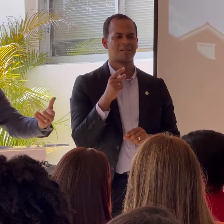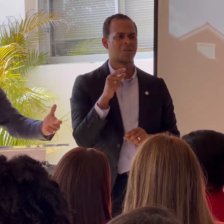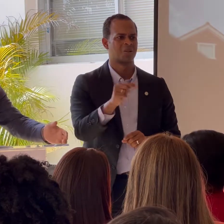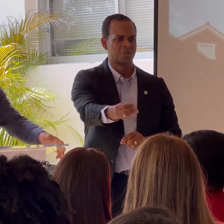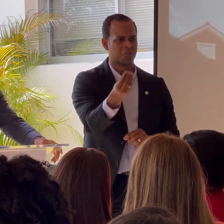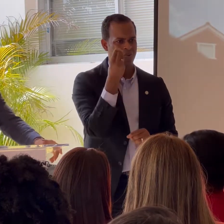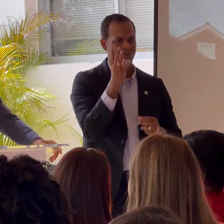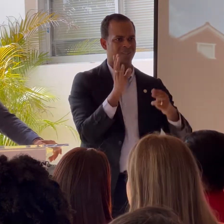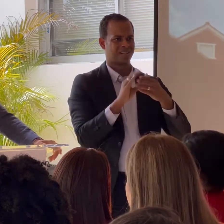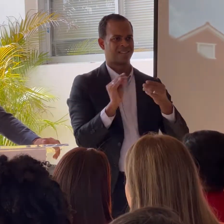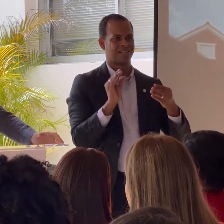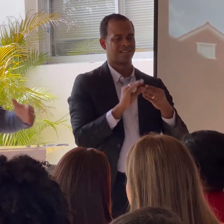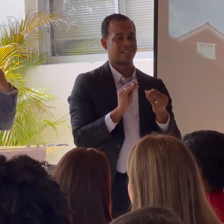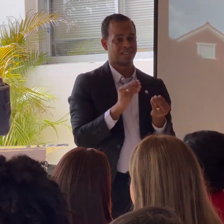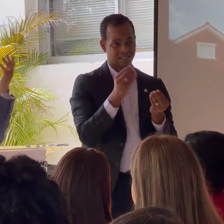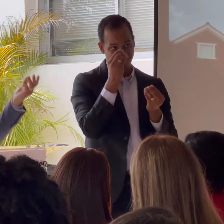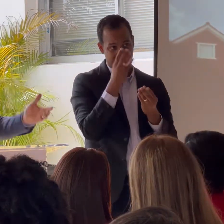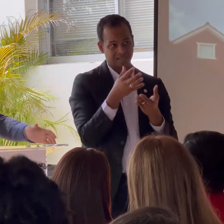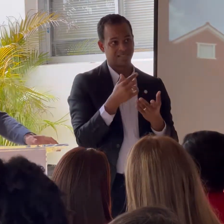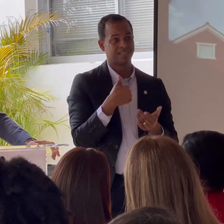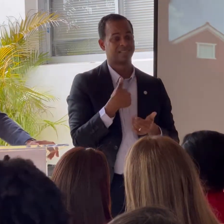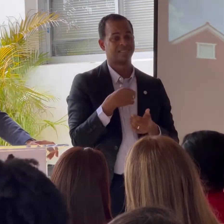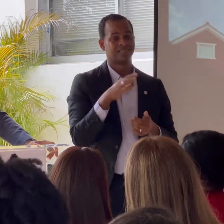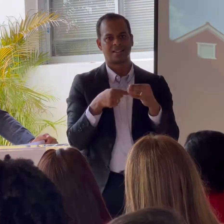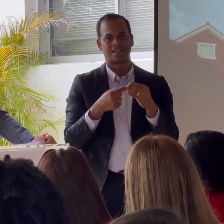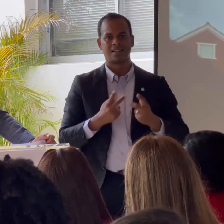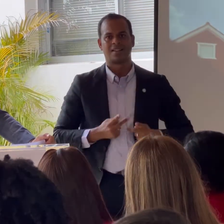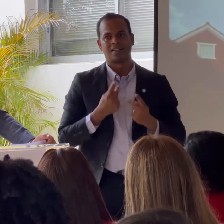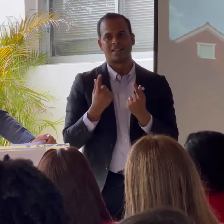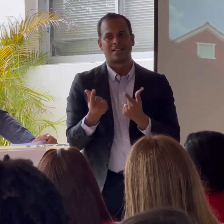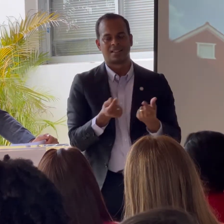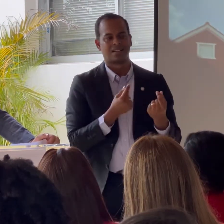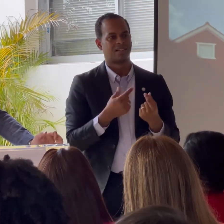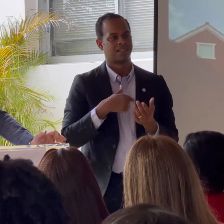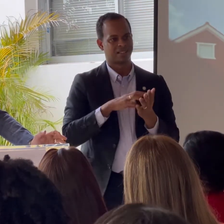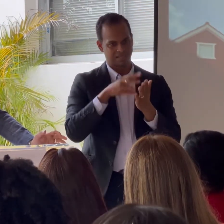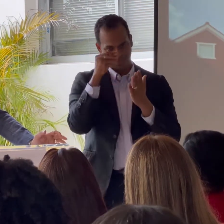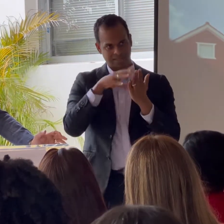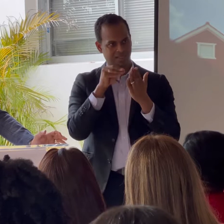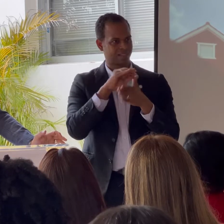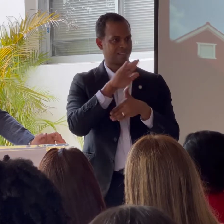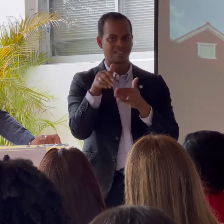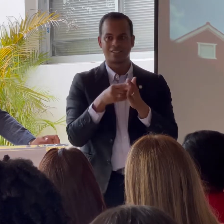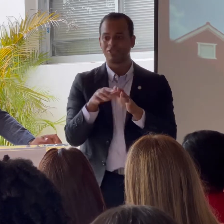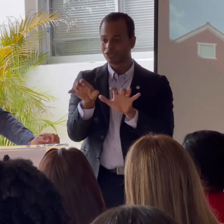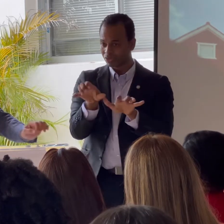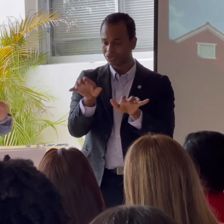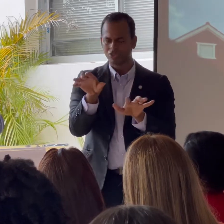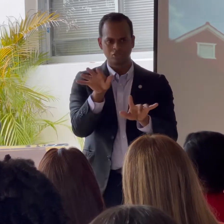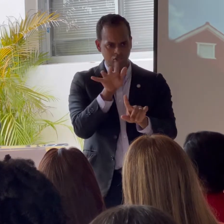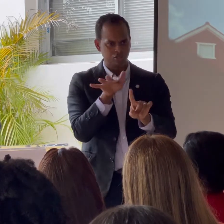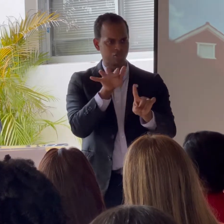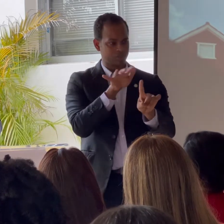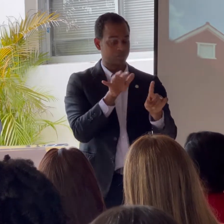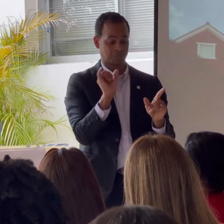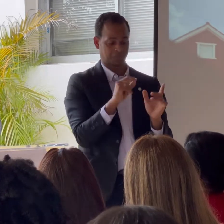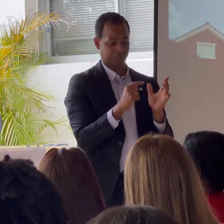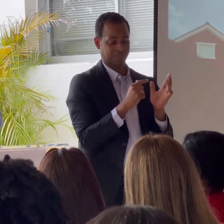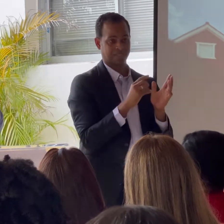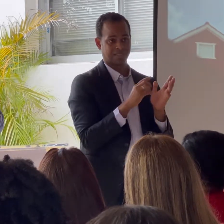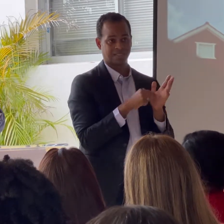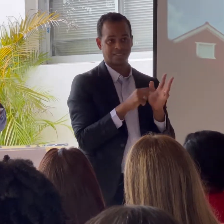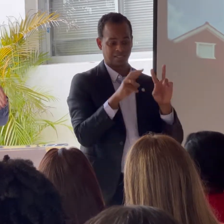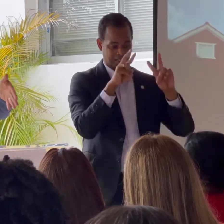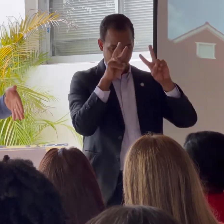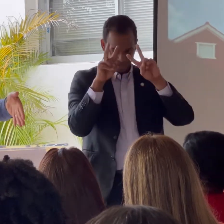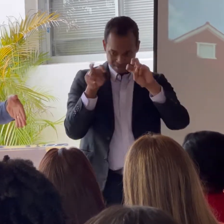qué yo lo menciono, y bueno, yo soy un pastor diferente. Y aprendo de todo lo que todo el mundo hace, y como dicen las Sagradas Escrituras,